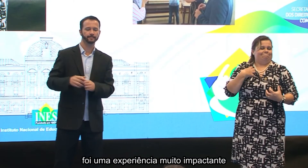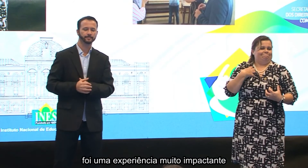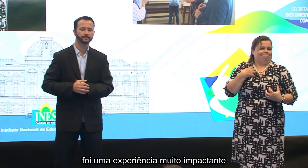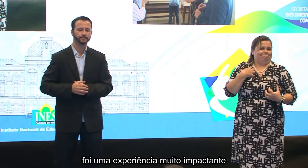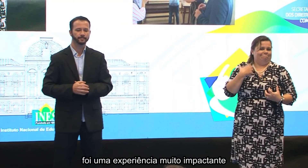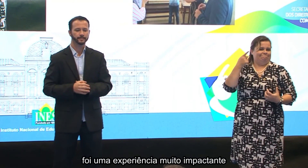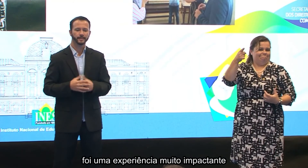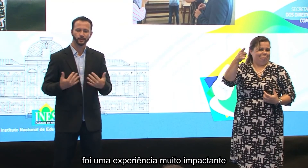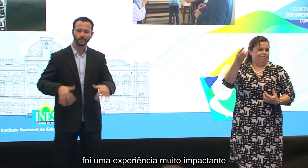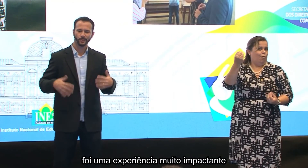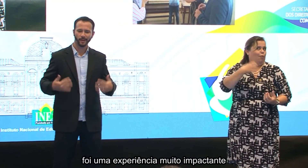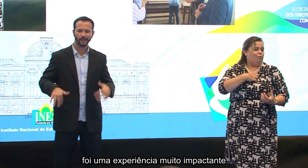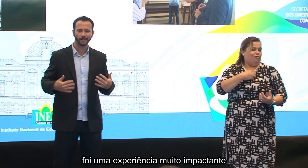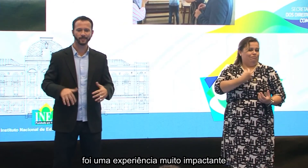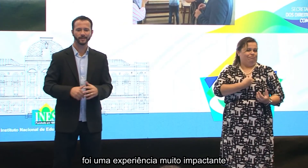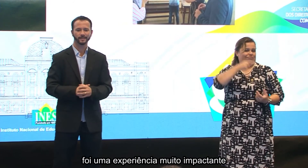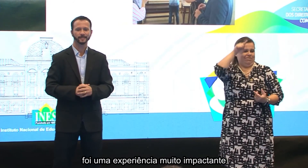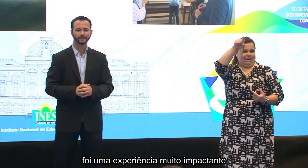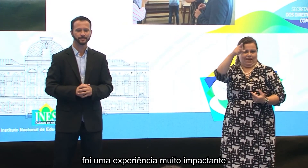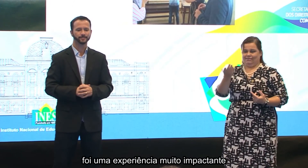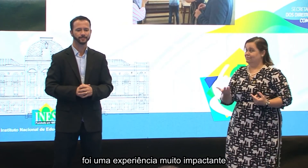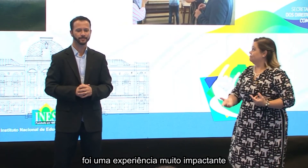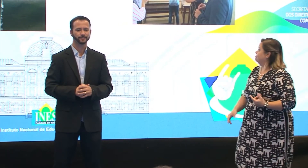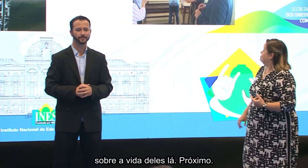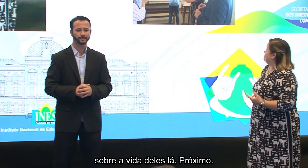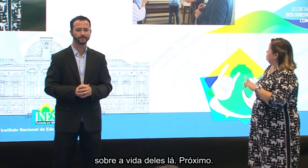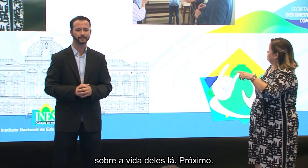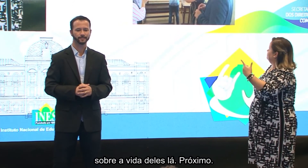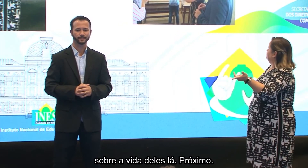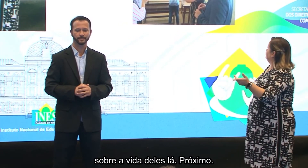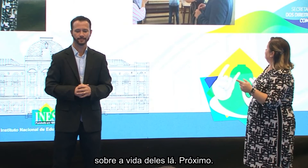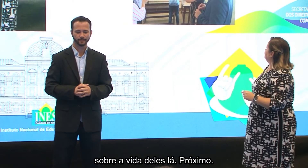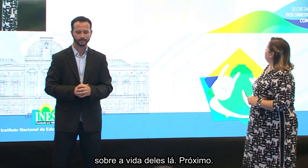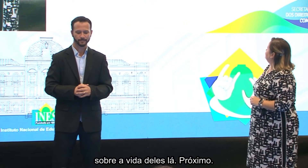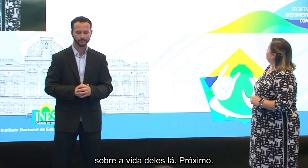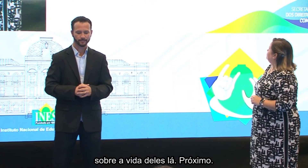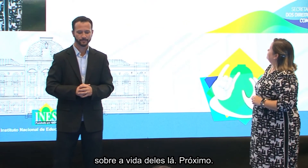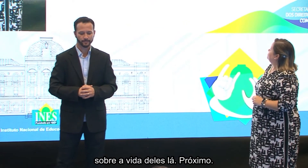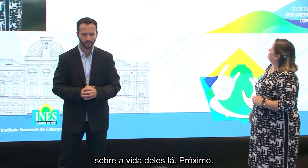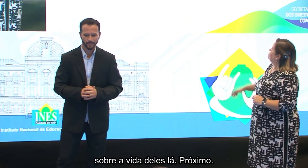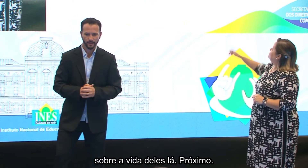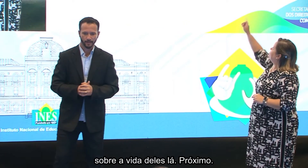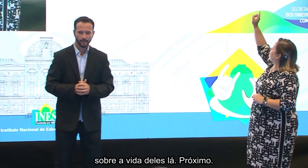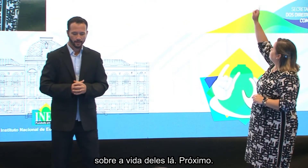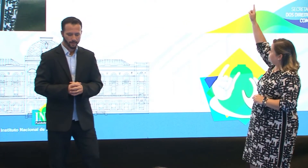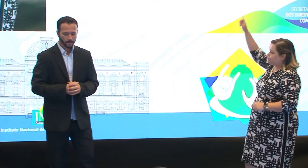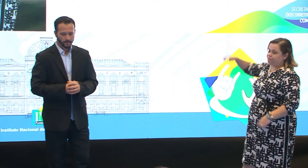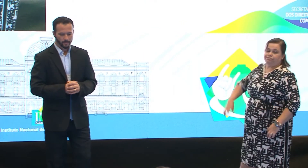Então, foi uma experiência muito impactante sobre a vida deles lá. Próximo.